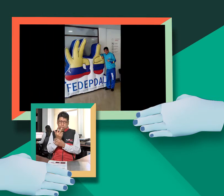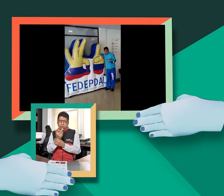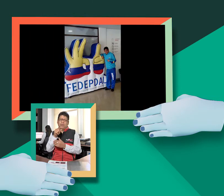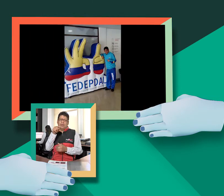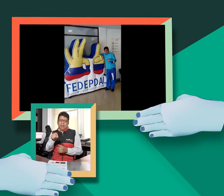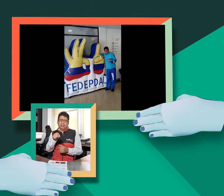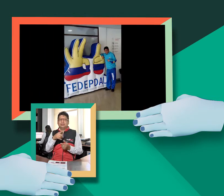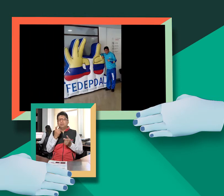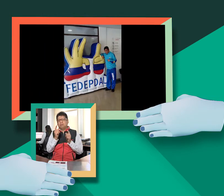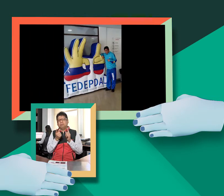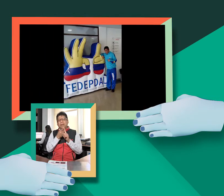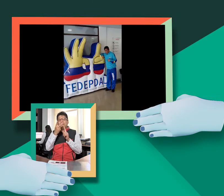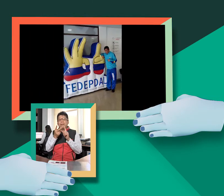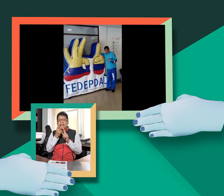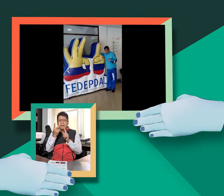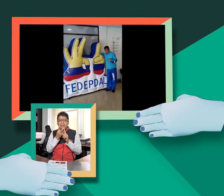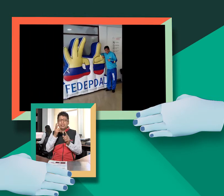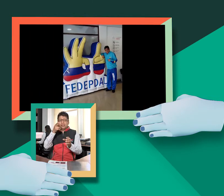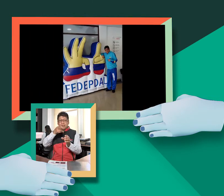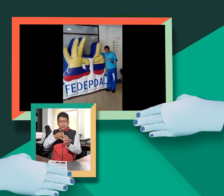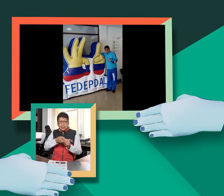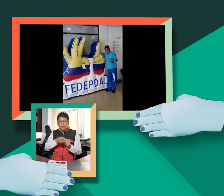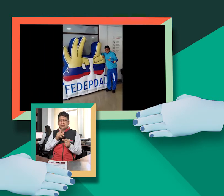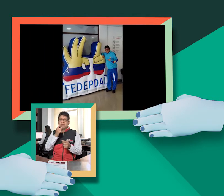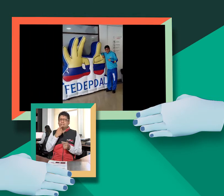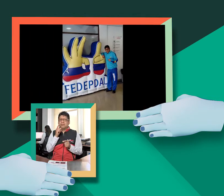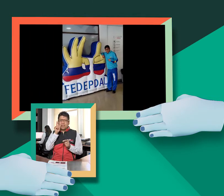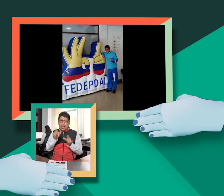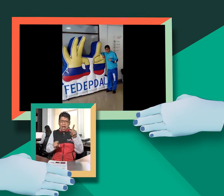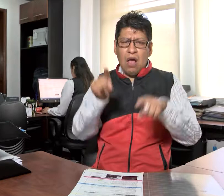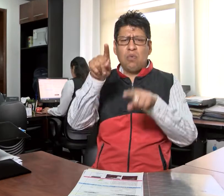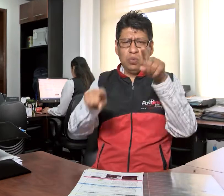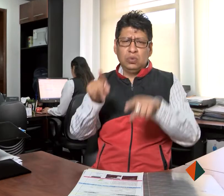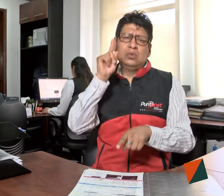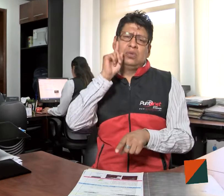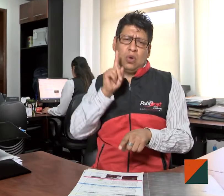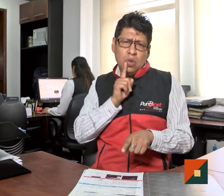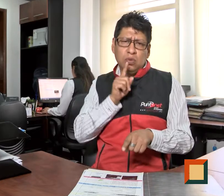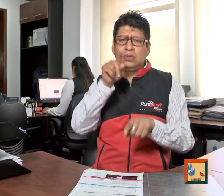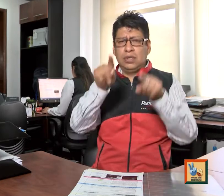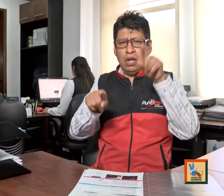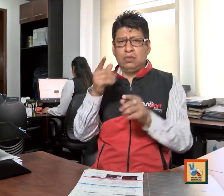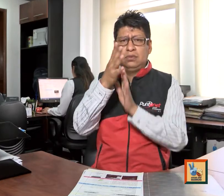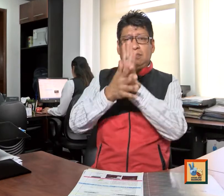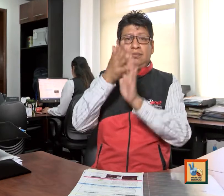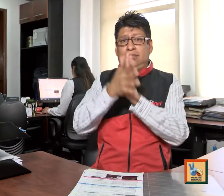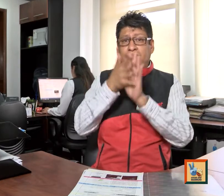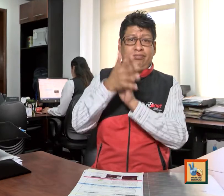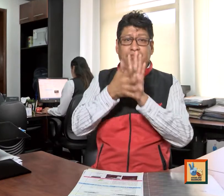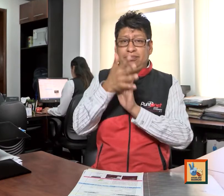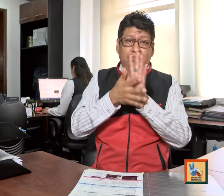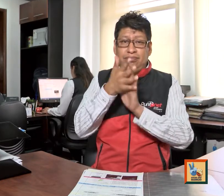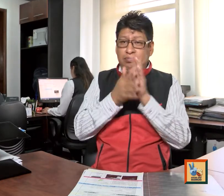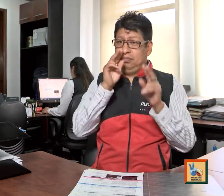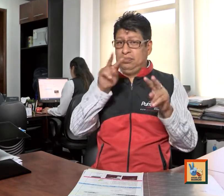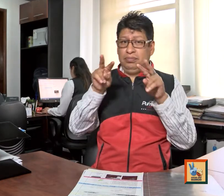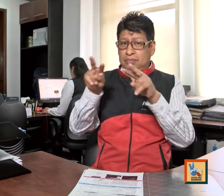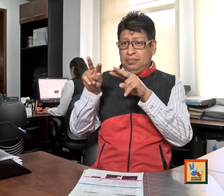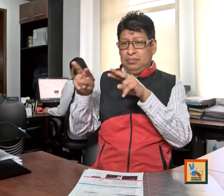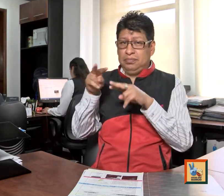empieza a aprender la lengua de señas ya que en este lugar todos se comunicaban solo utilizando sus manos